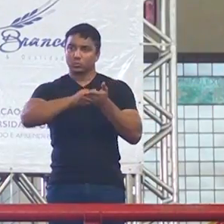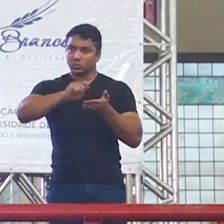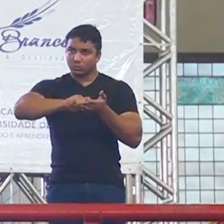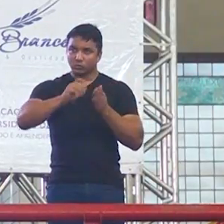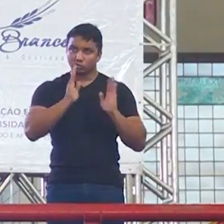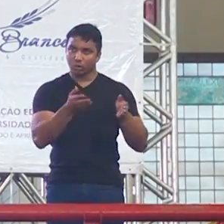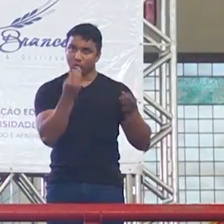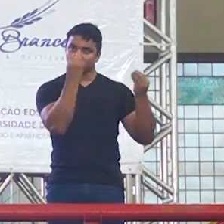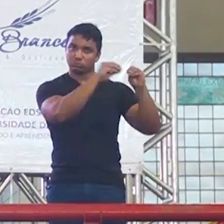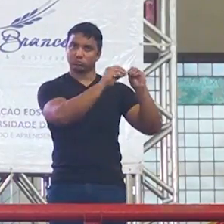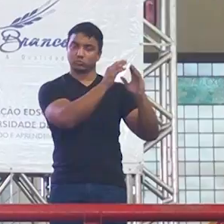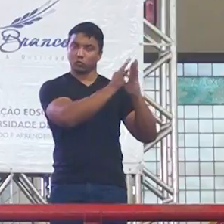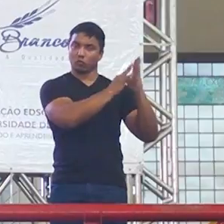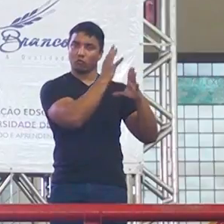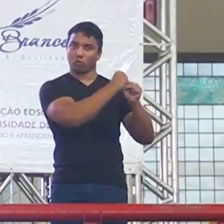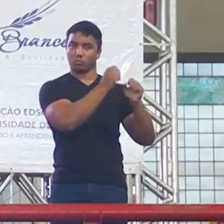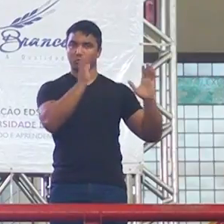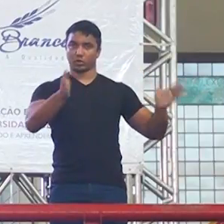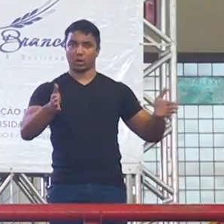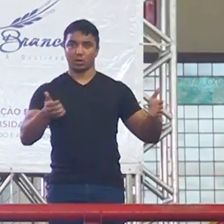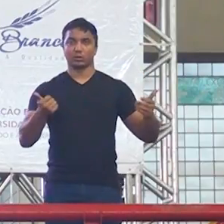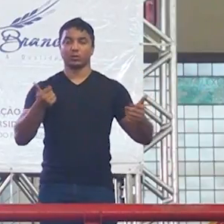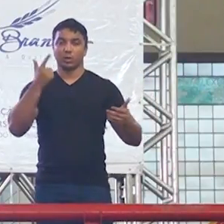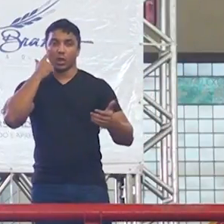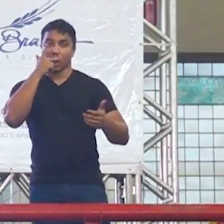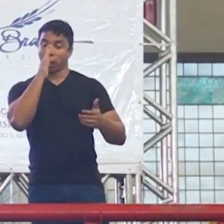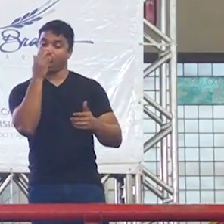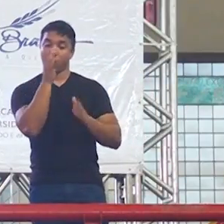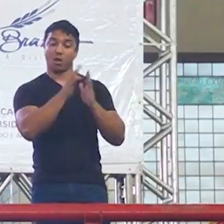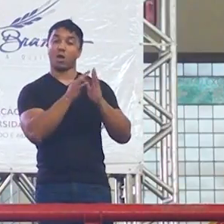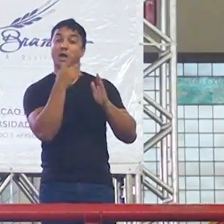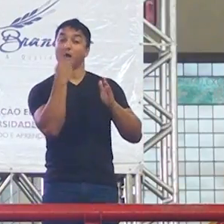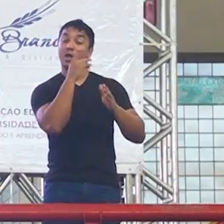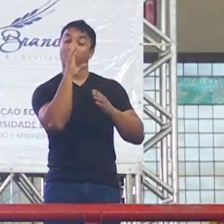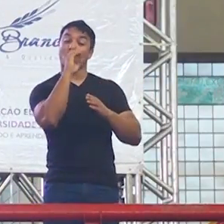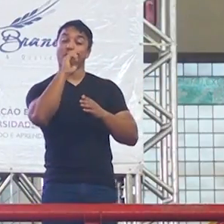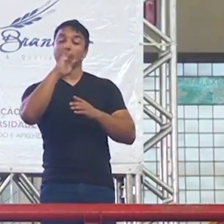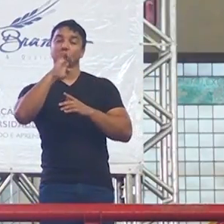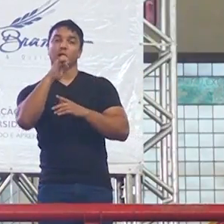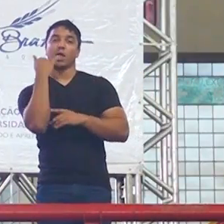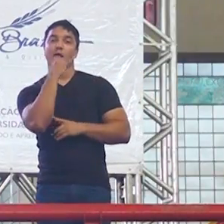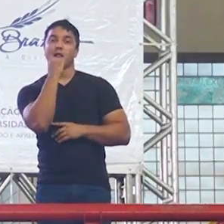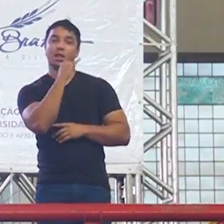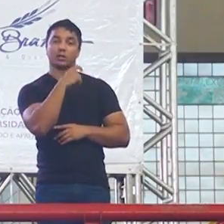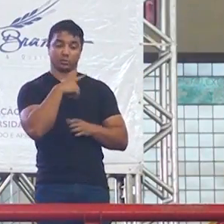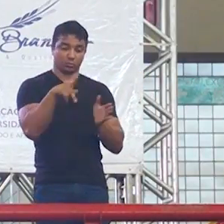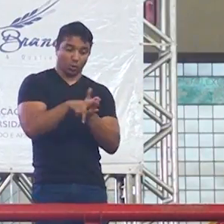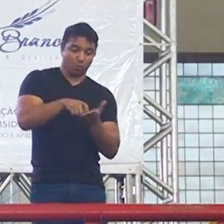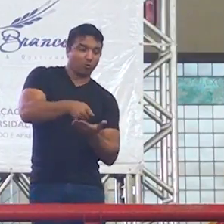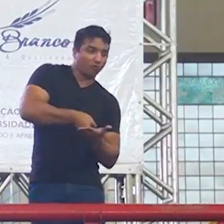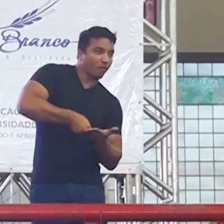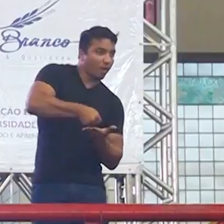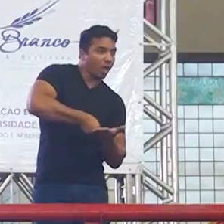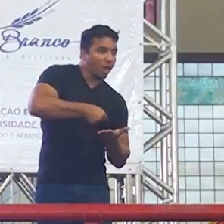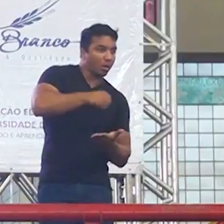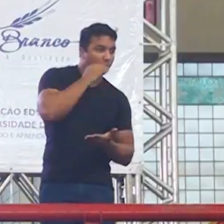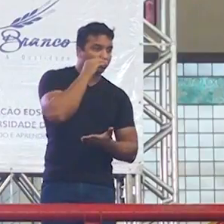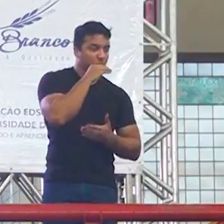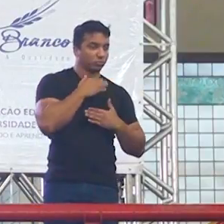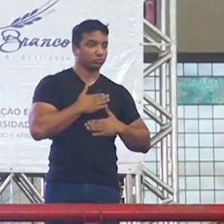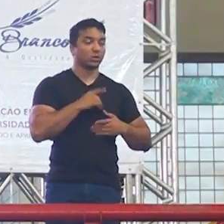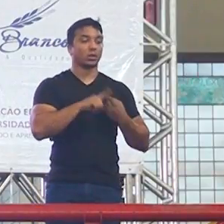π. Você vai achar a corrente elétrica no ferro de passar e vai achar a corrente elétrica